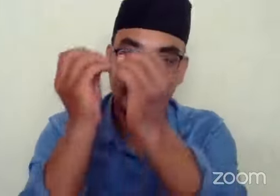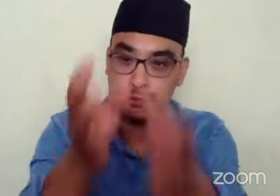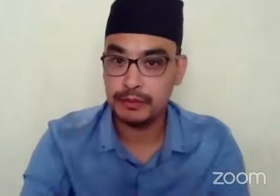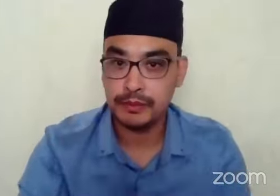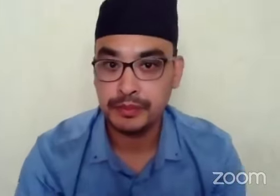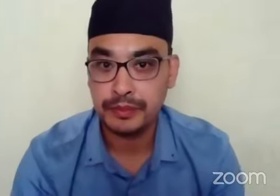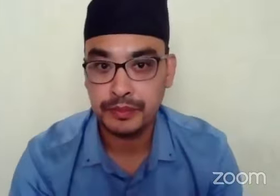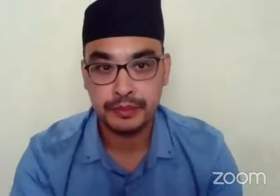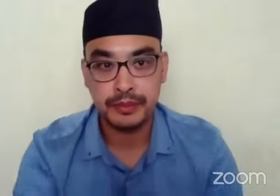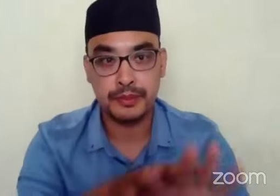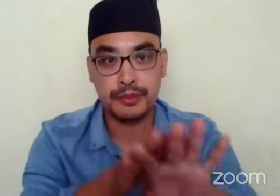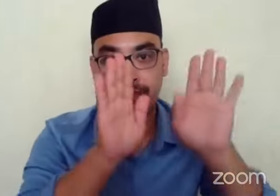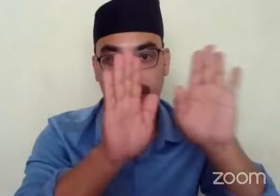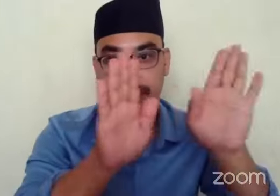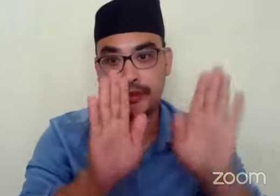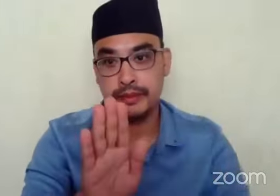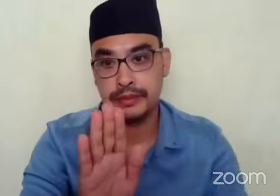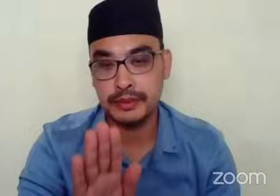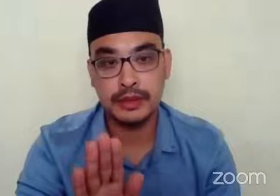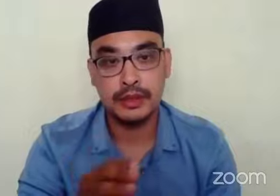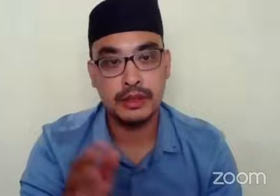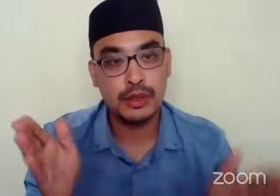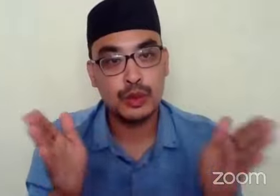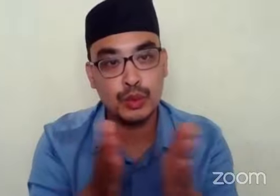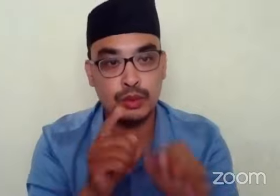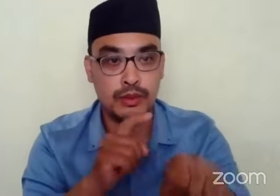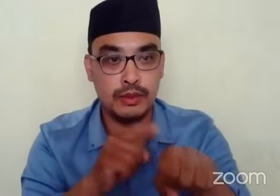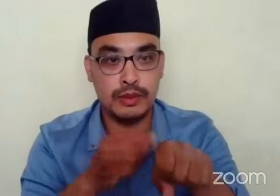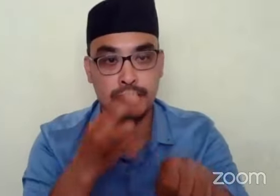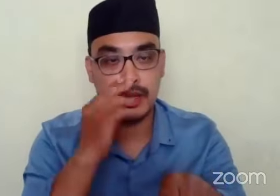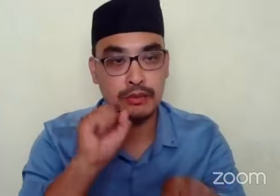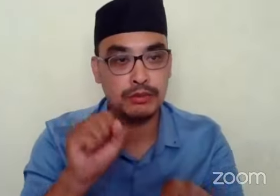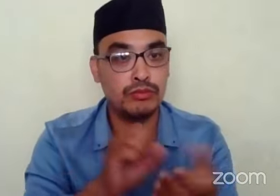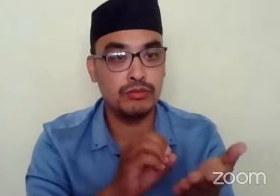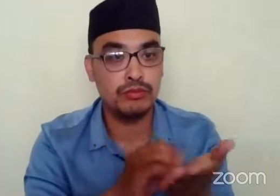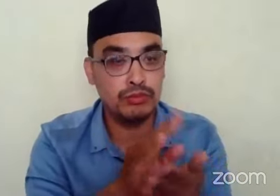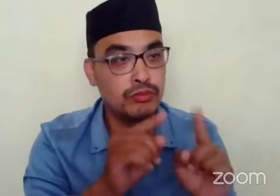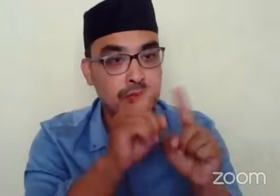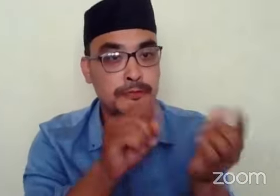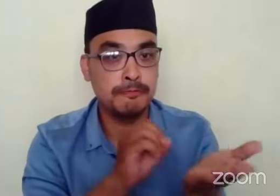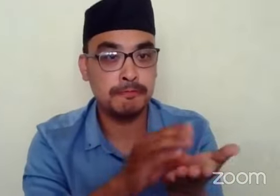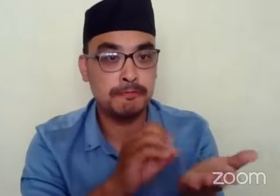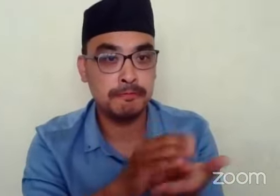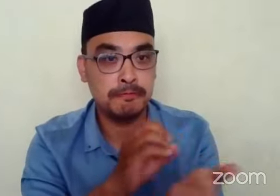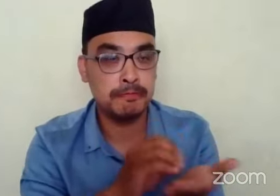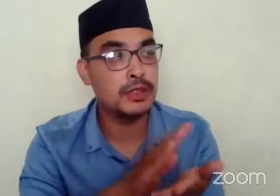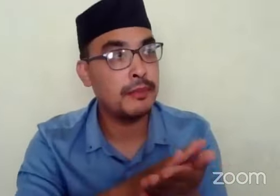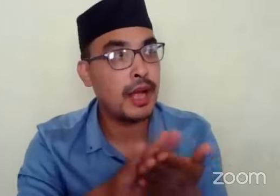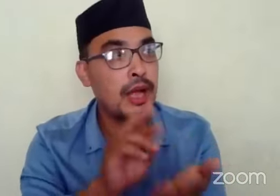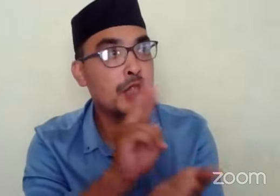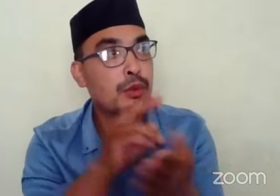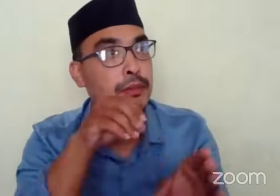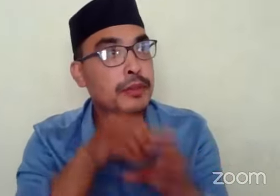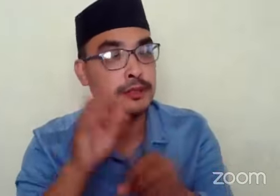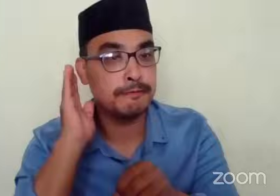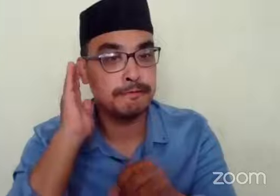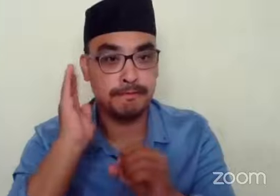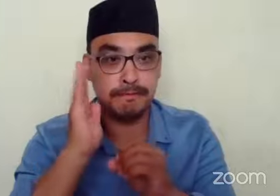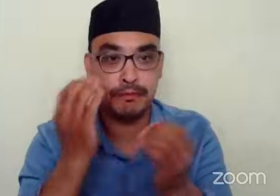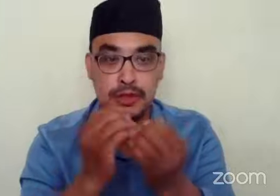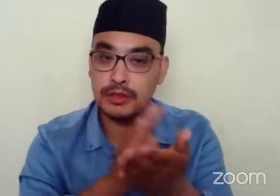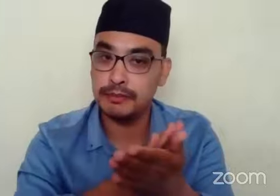थ्याङ्क यू सुभदी, एकदमै सर्ट टाइममा तर एकदम मजाले रिपोर्टले के कुरा भनिरहेछ भन्ने कुराहरू चाहिँ मजाले ल्याइदिनु भयो।